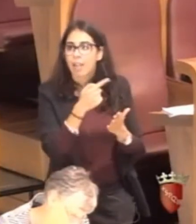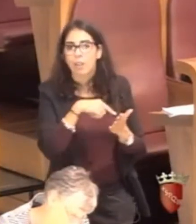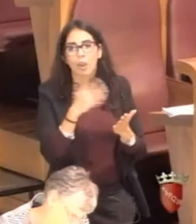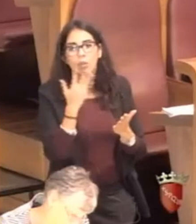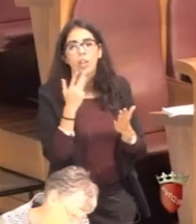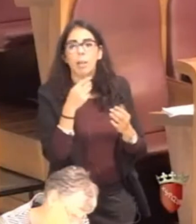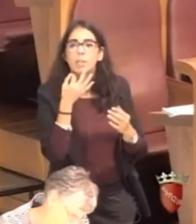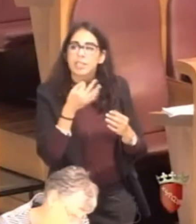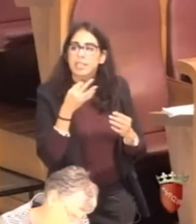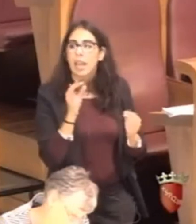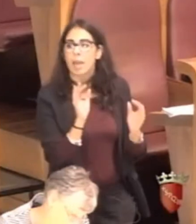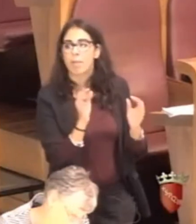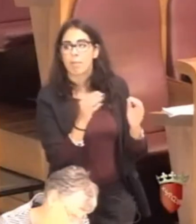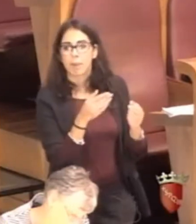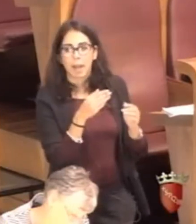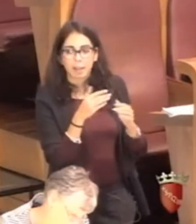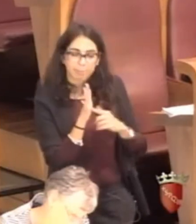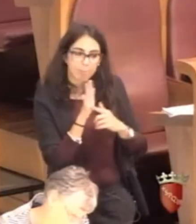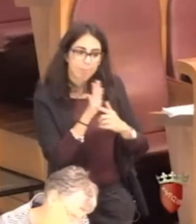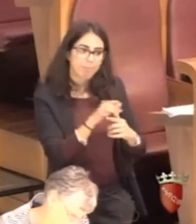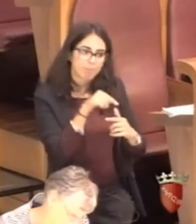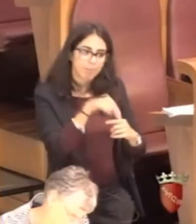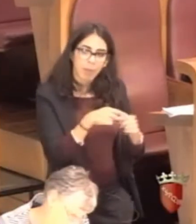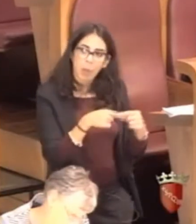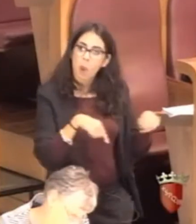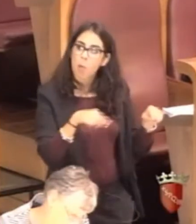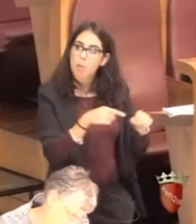con l'idea di